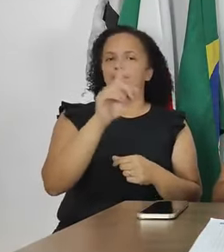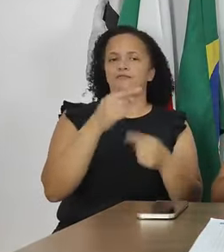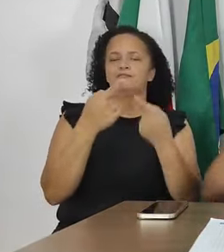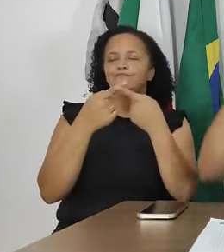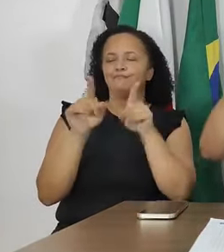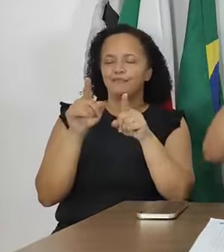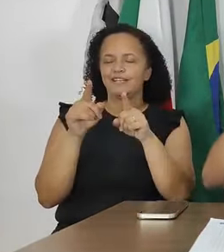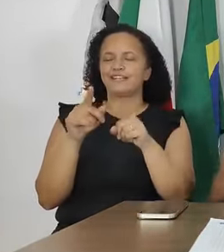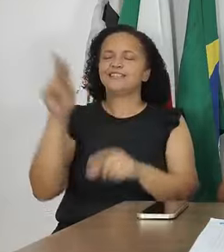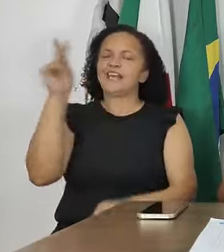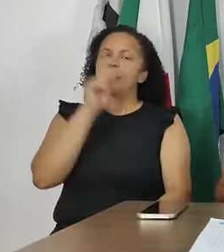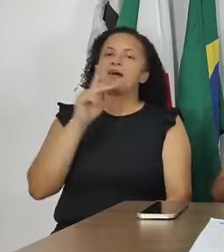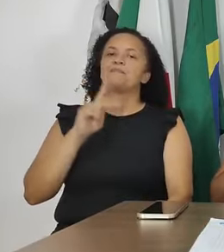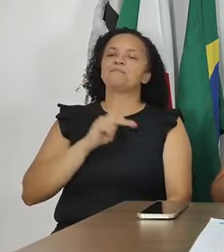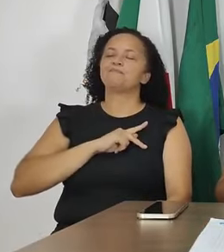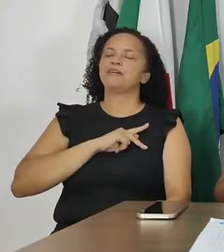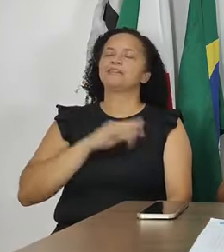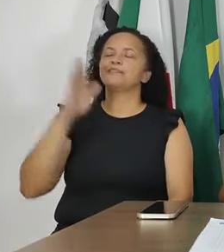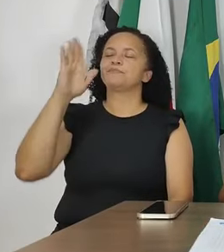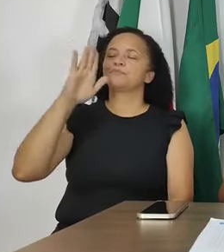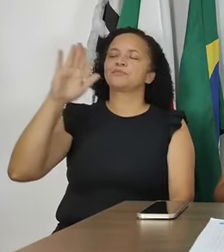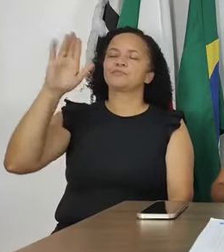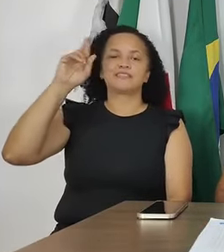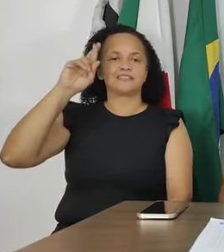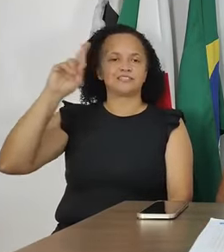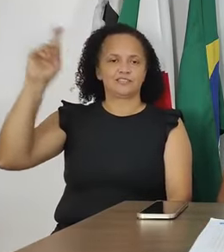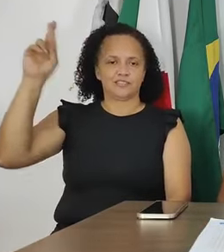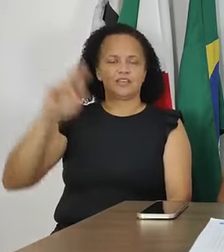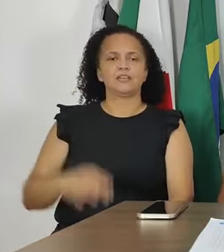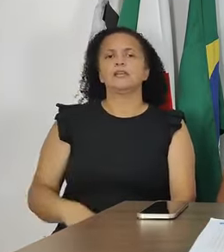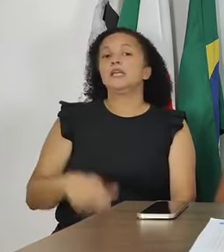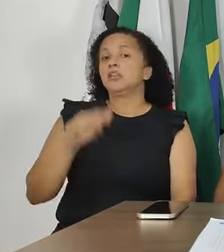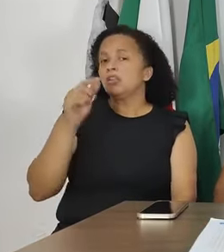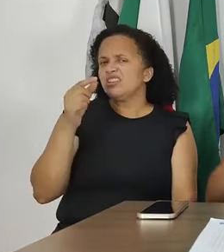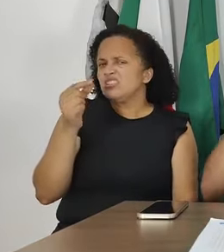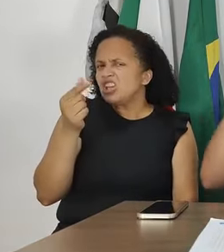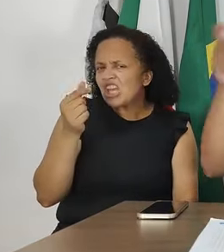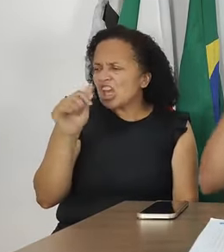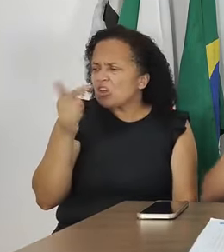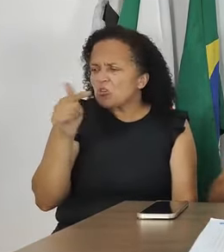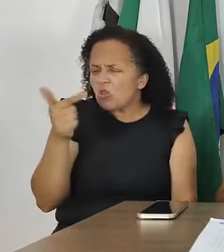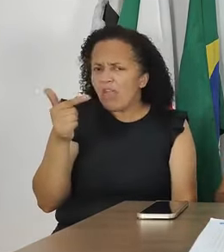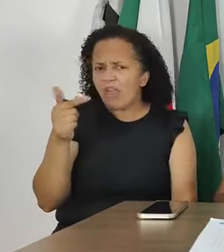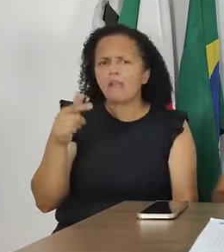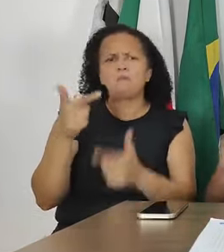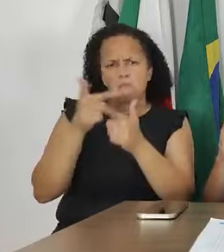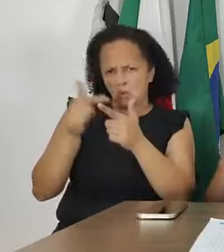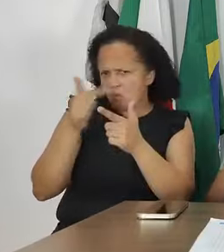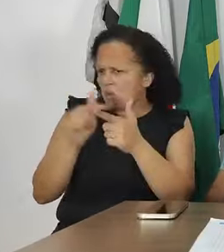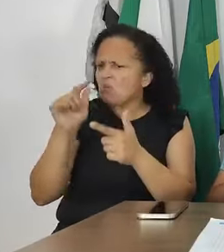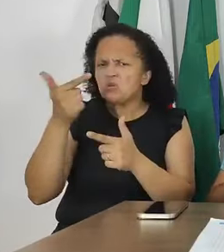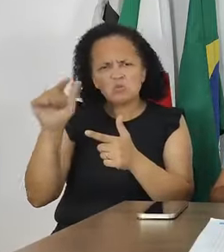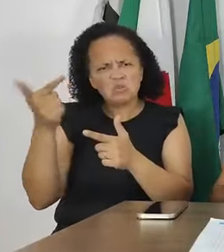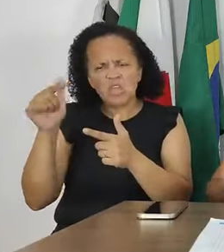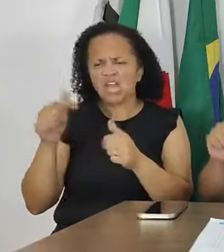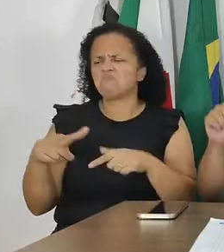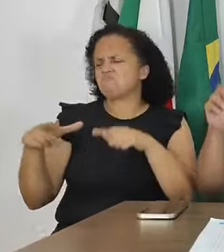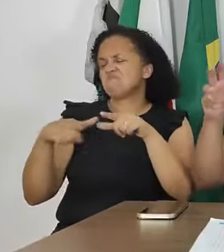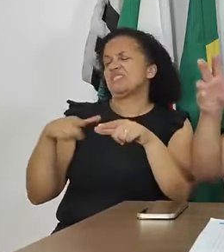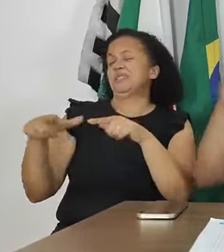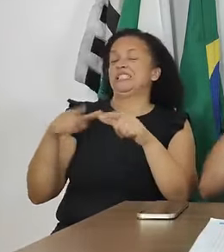promessas. É naquilo que Ele prometeu. Então eu tenho paz. Estou com o bolso vazio, estou com problemas no trabalho, estou com problemas em